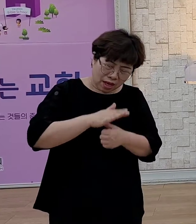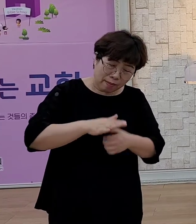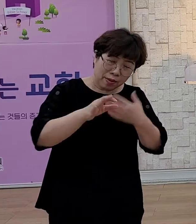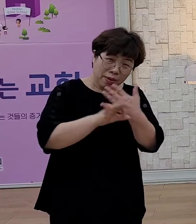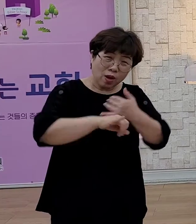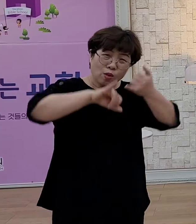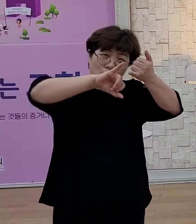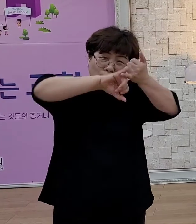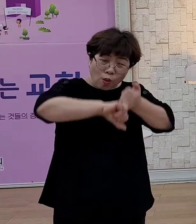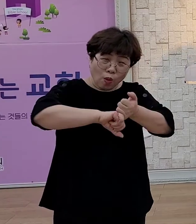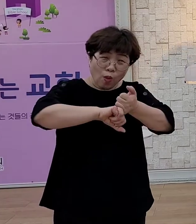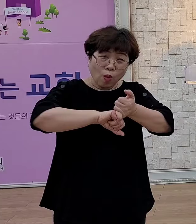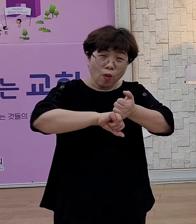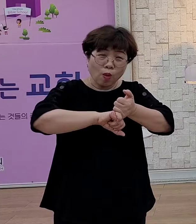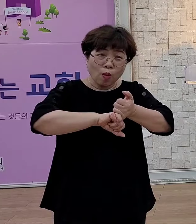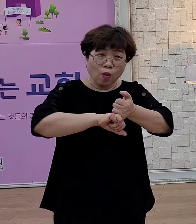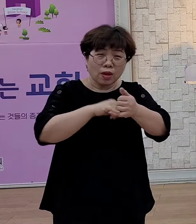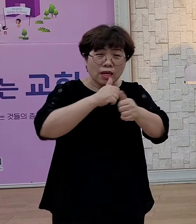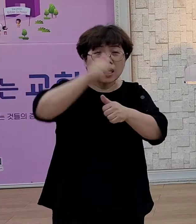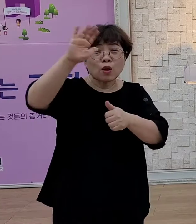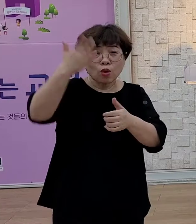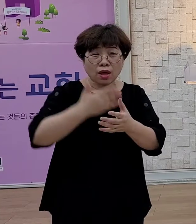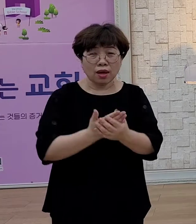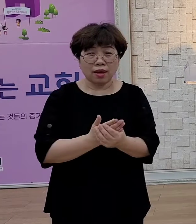반드시 성숙하게 돼요.